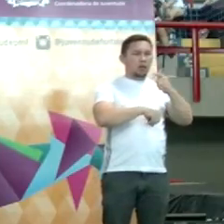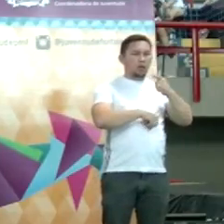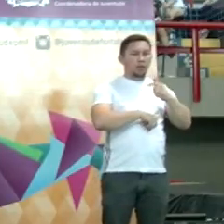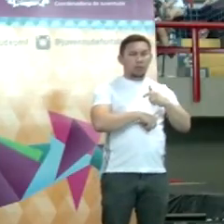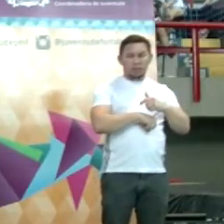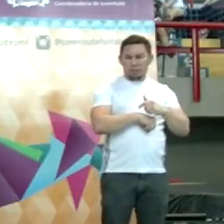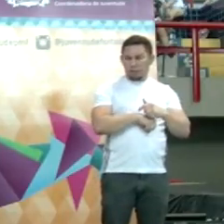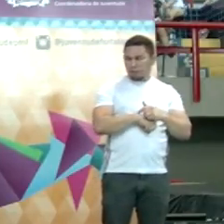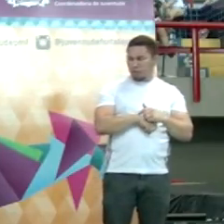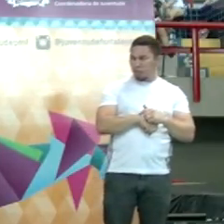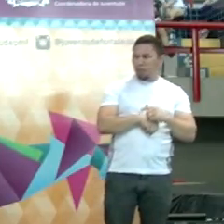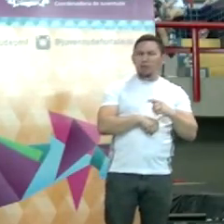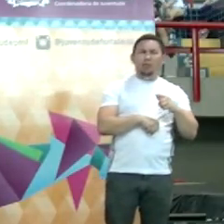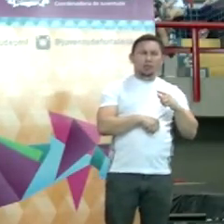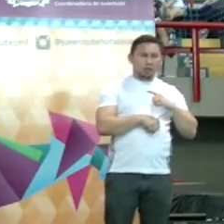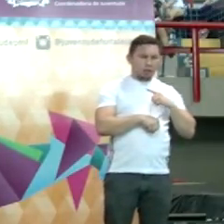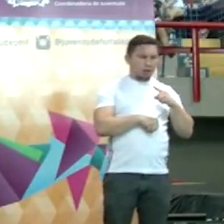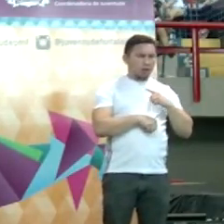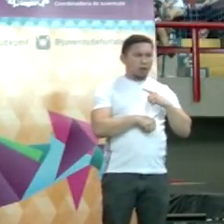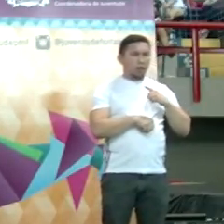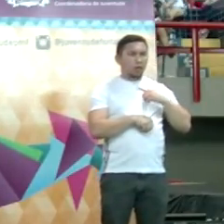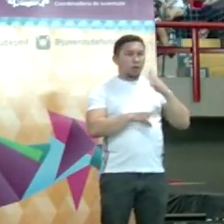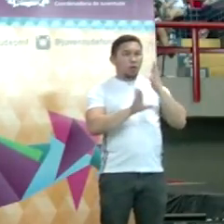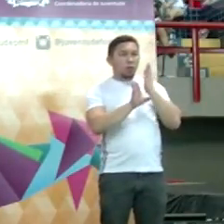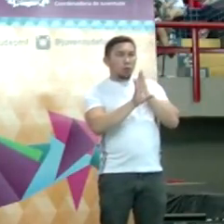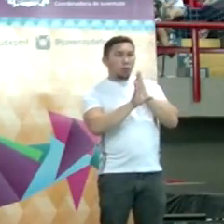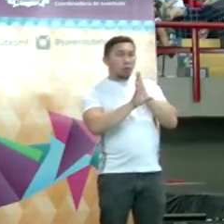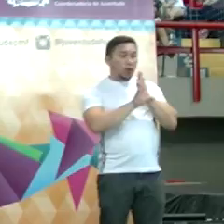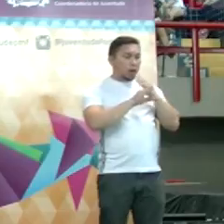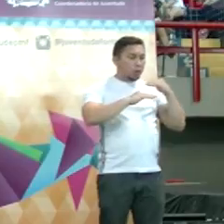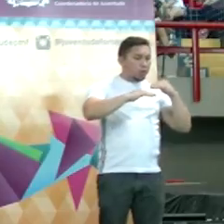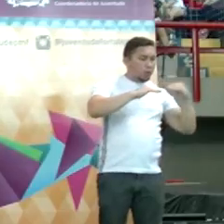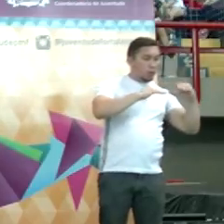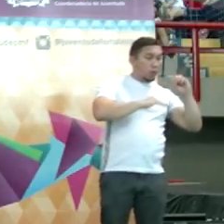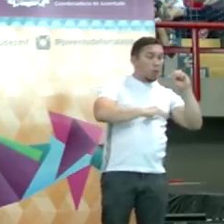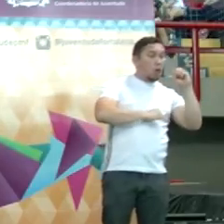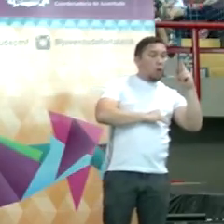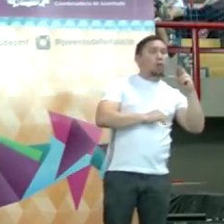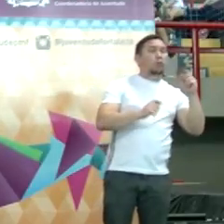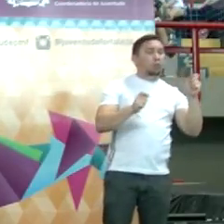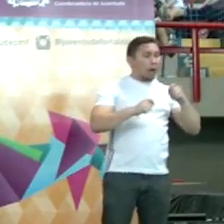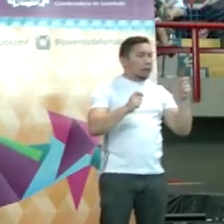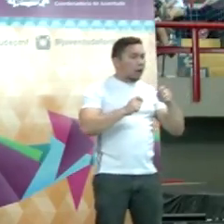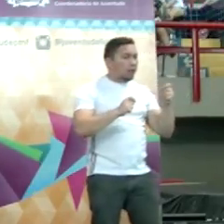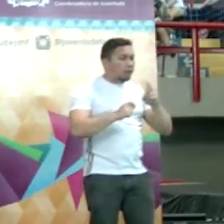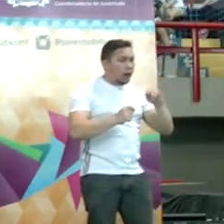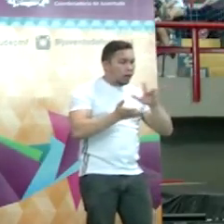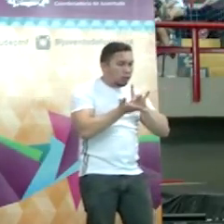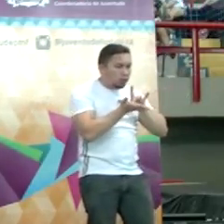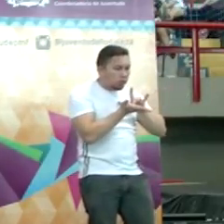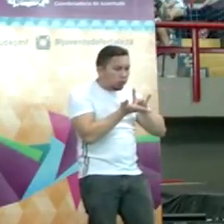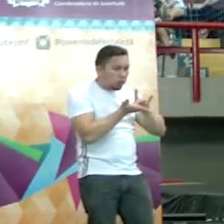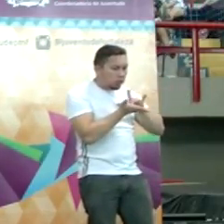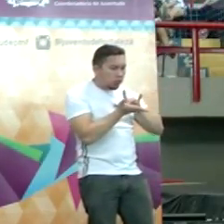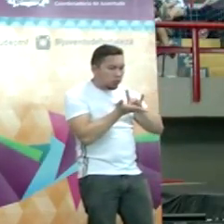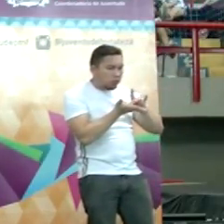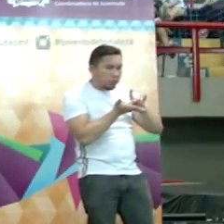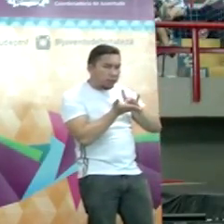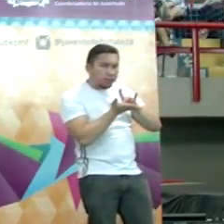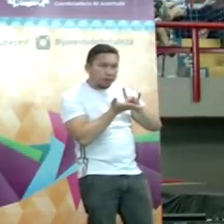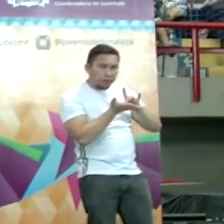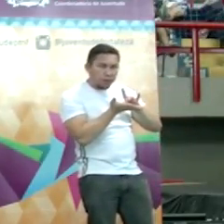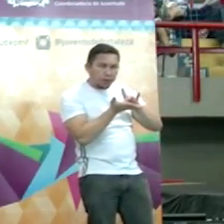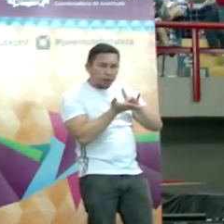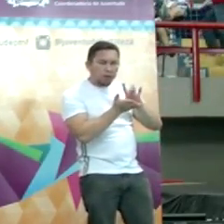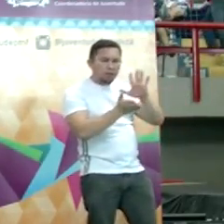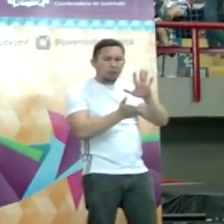não. Quando é que existe atrito? Quando tem movimento ou quando tem o quê? Tendência a movimento em relação ao contato. Aí eu